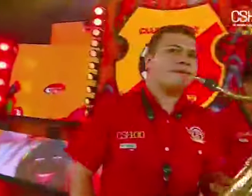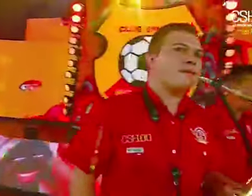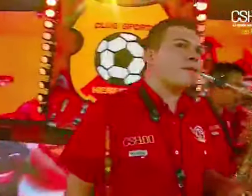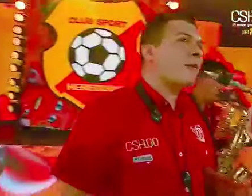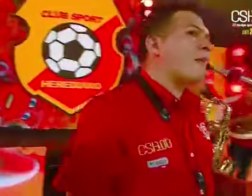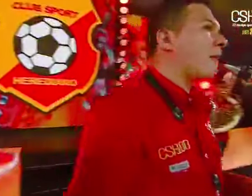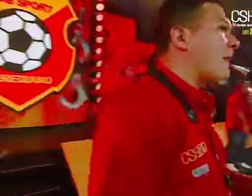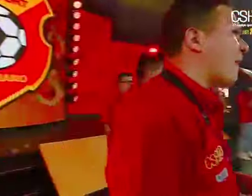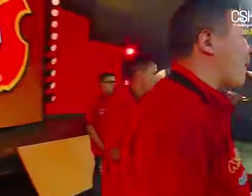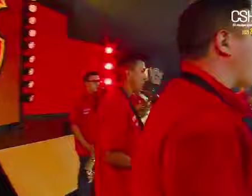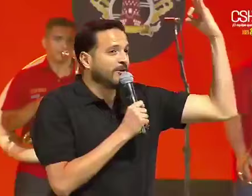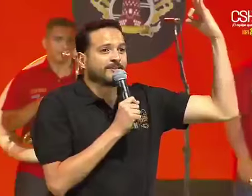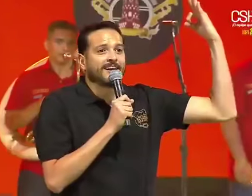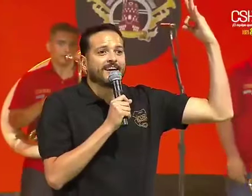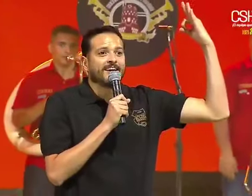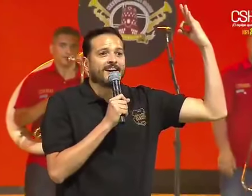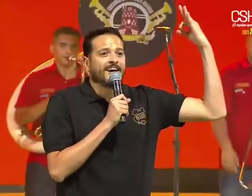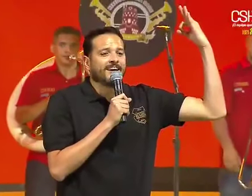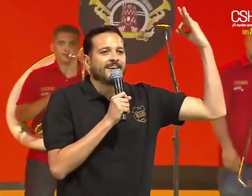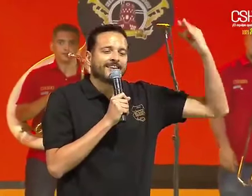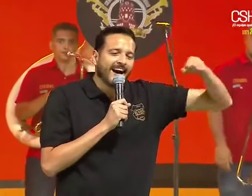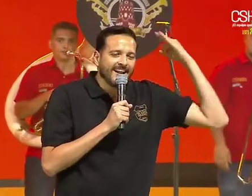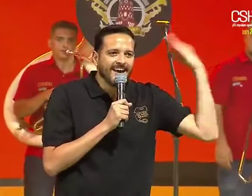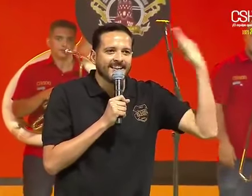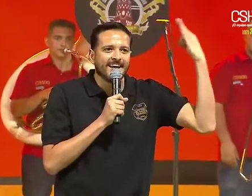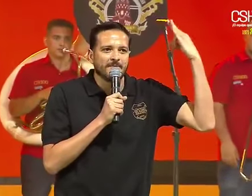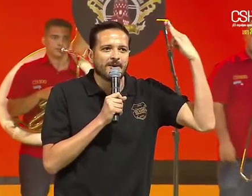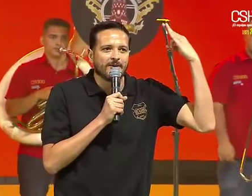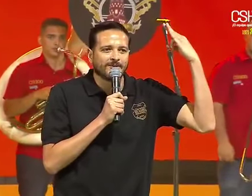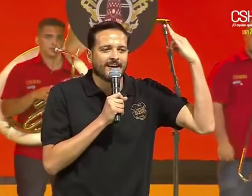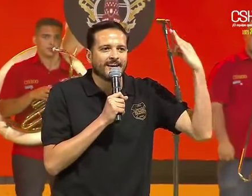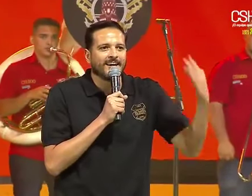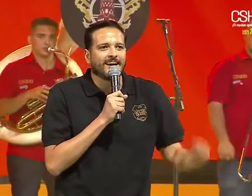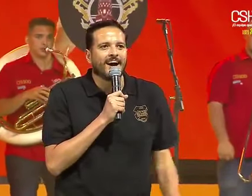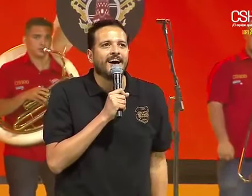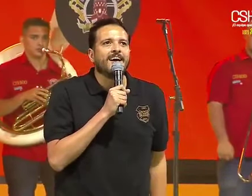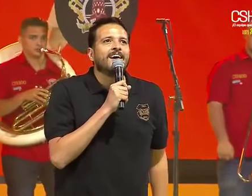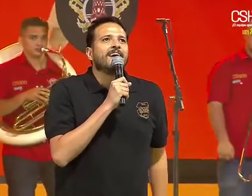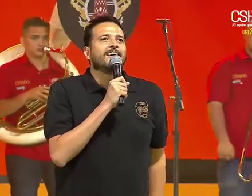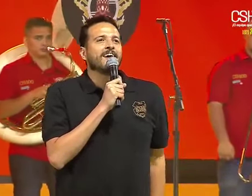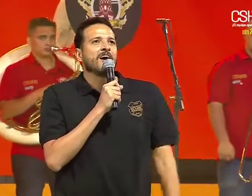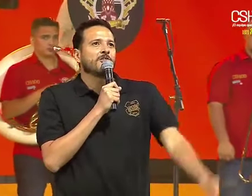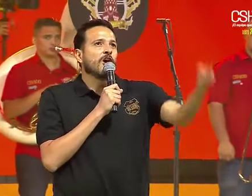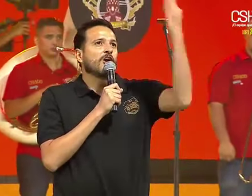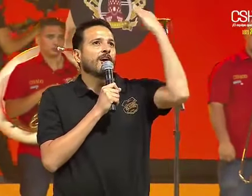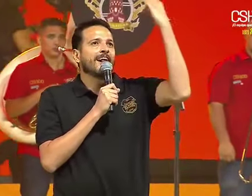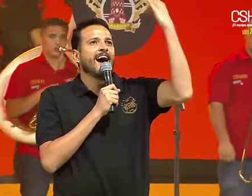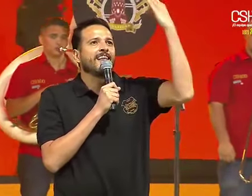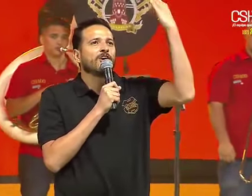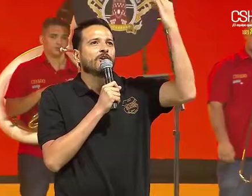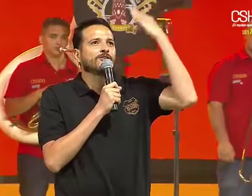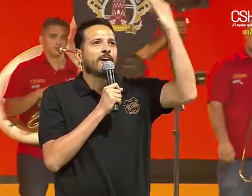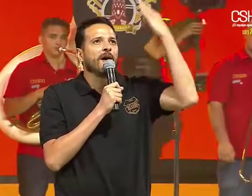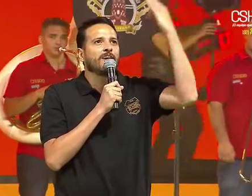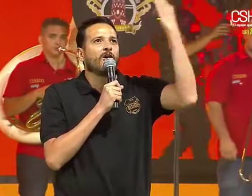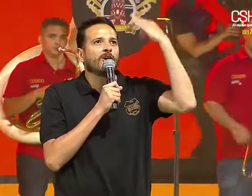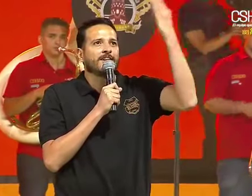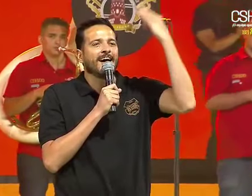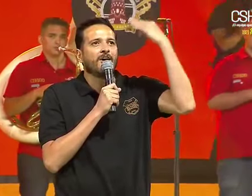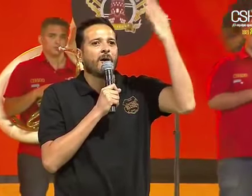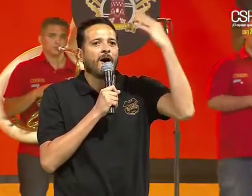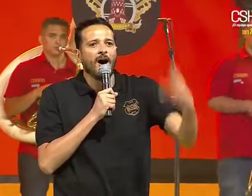¡Bomba! Y tan linda es mi Costa Rica. Tan linda es mi Costa Rica, que cuando don Eladio